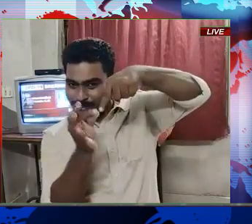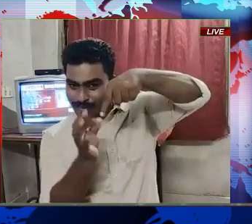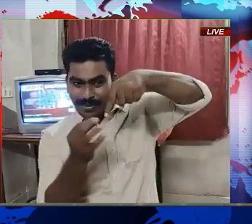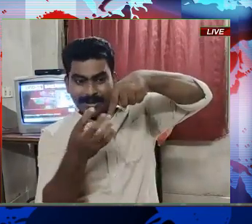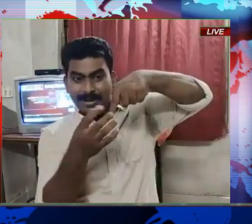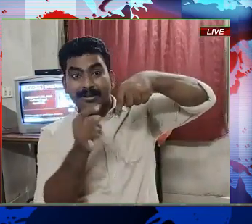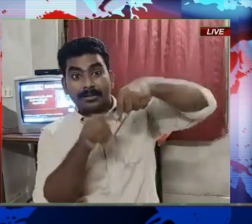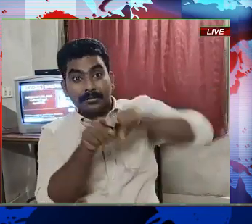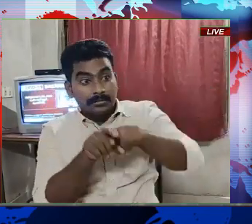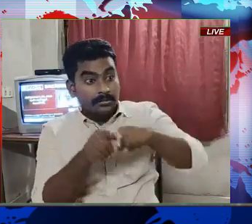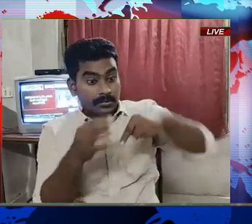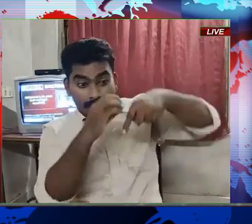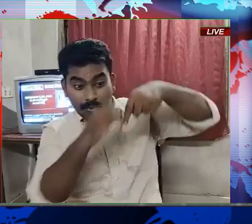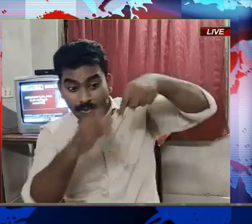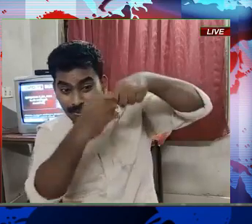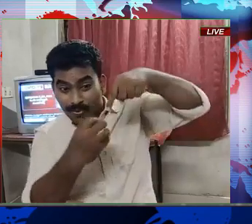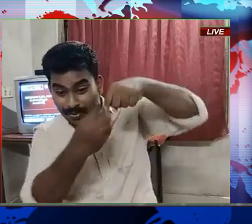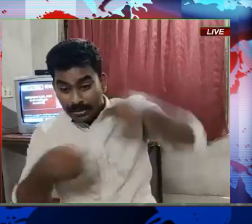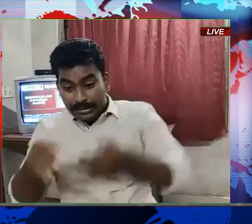ഇക്കാര്യത്തിൽ